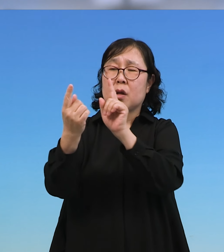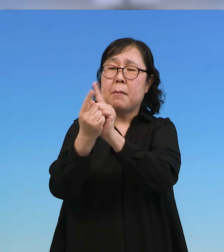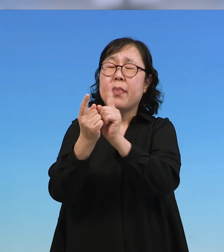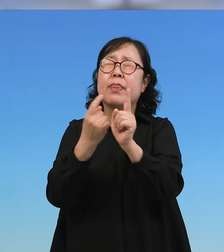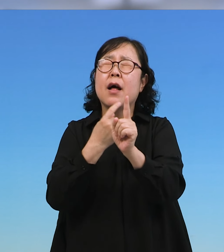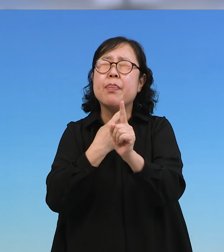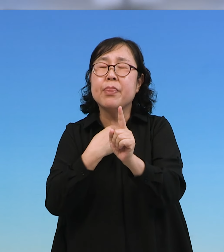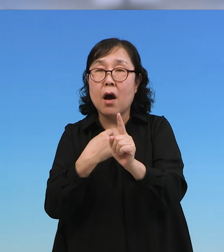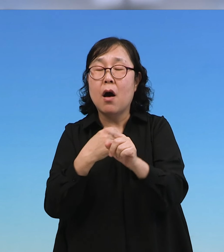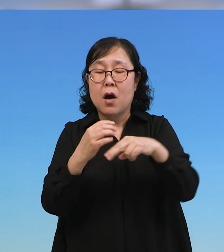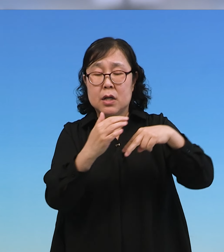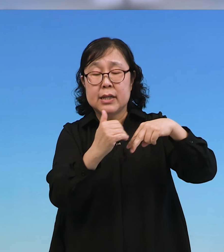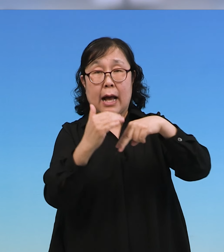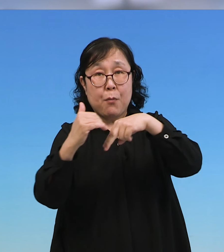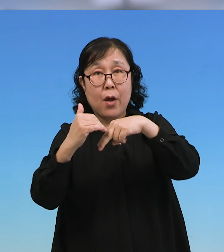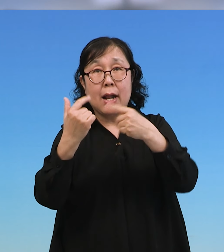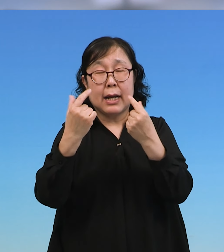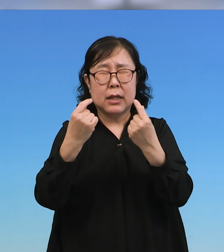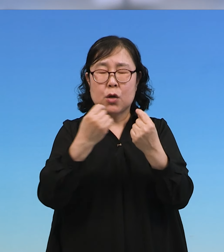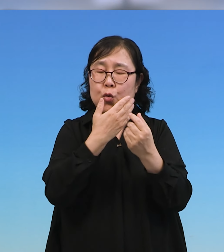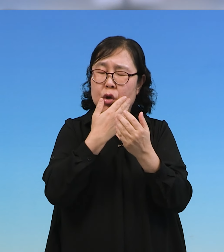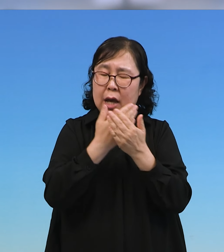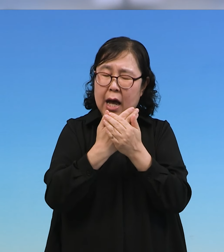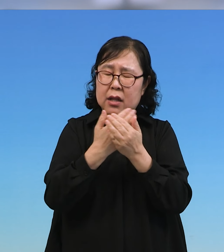고마웠던 귀한 어른들이 참 많았는데,